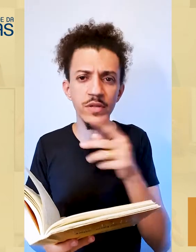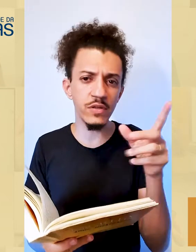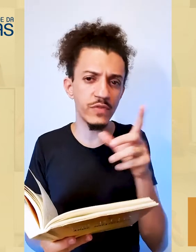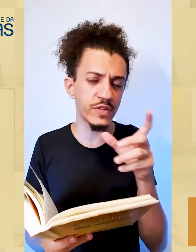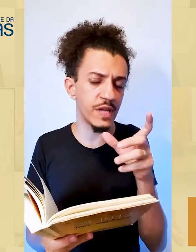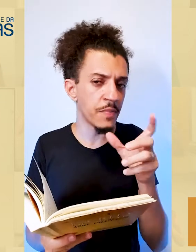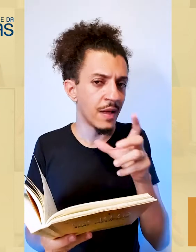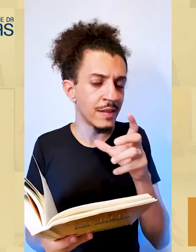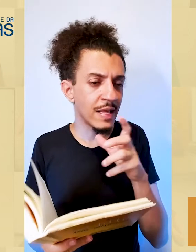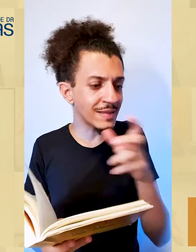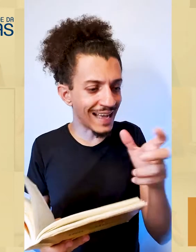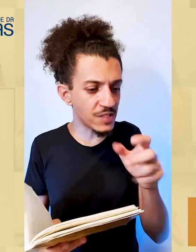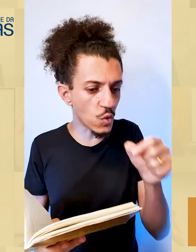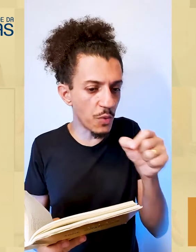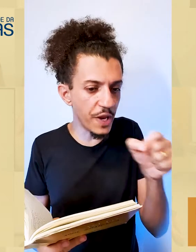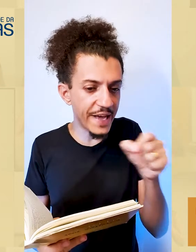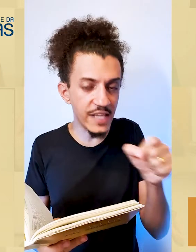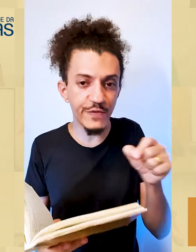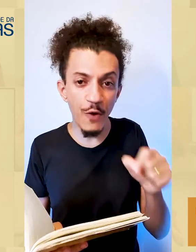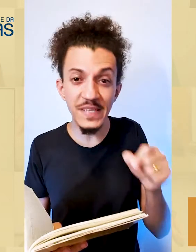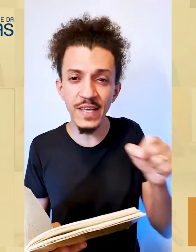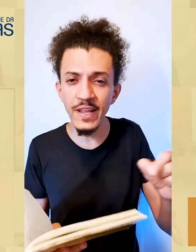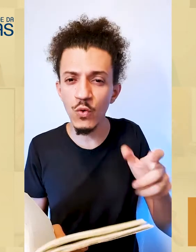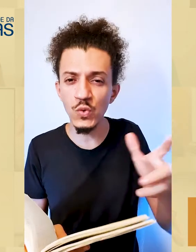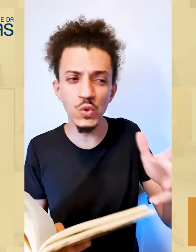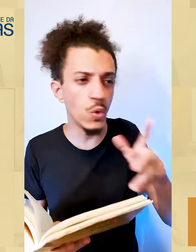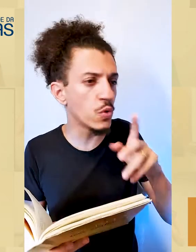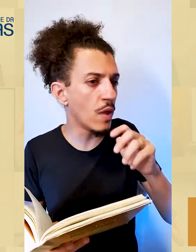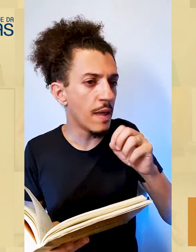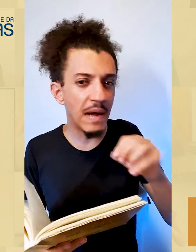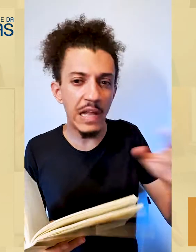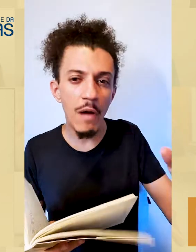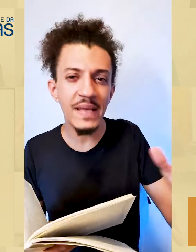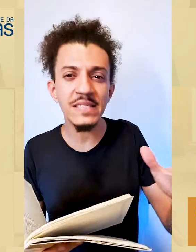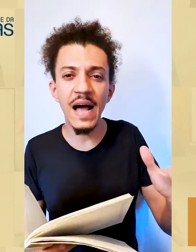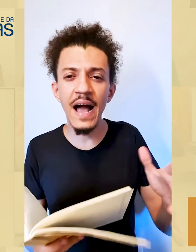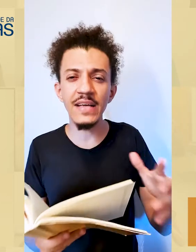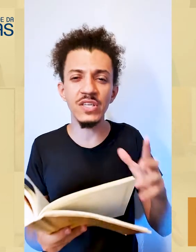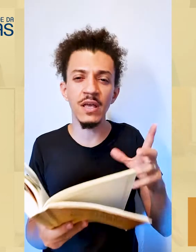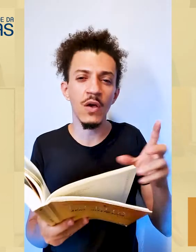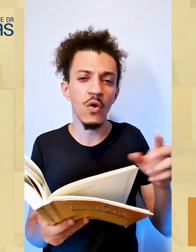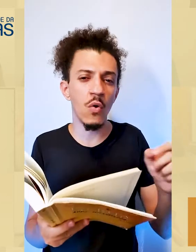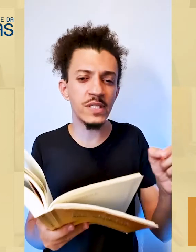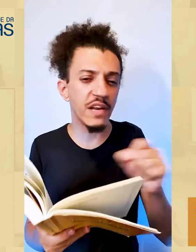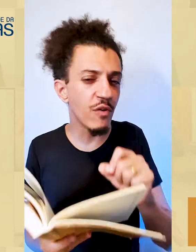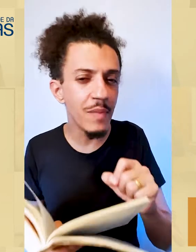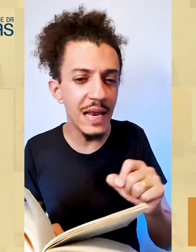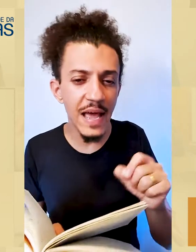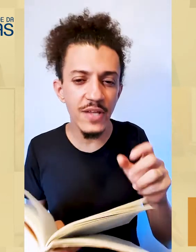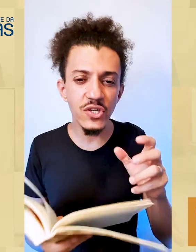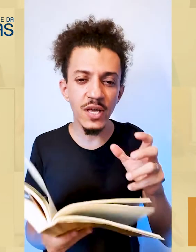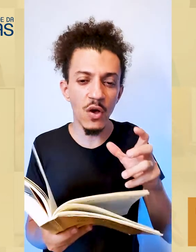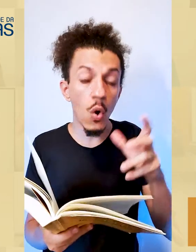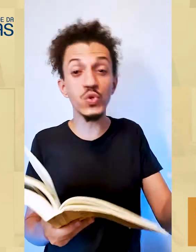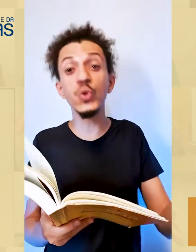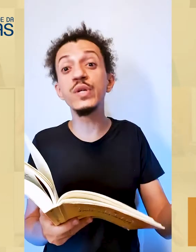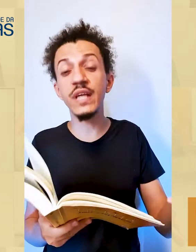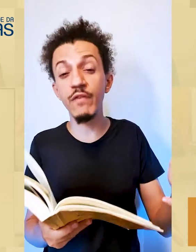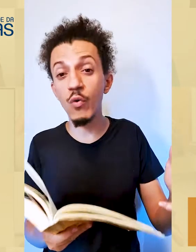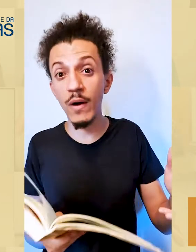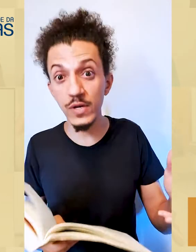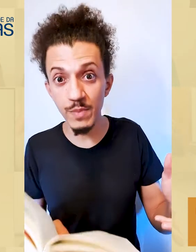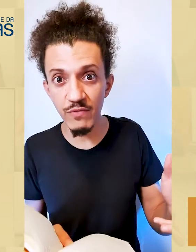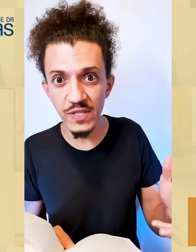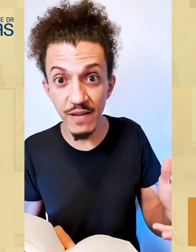já aconteceu de você tentar se comunicar de forma escrita com o surdo, mandar uma mensagem, ou escrever um bilhete, ou o surdo